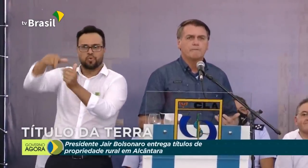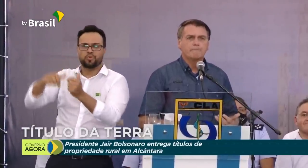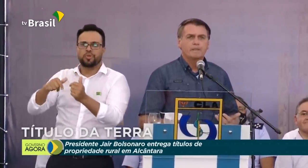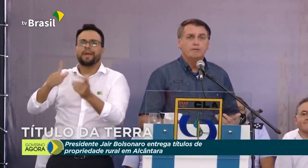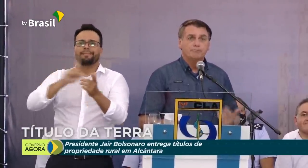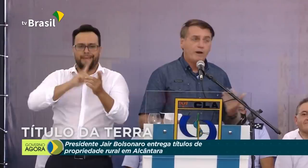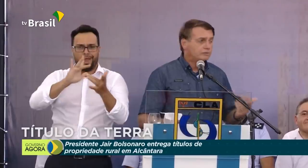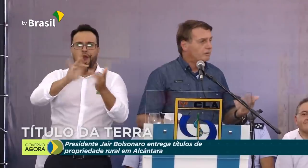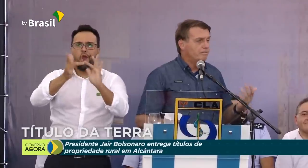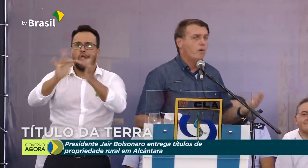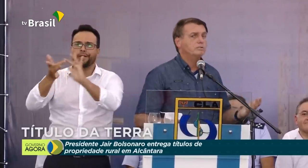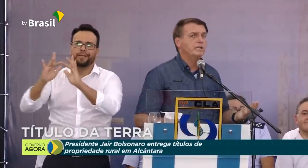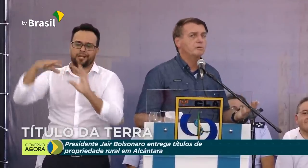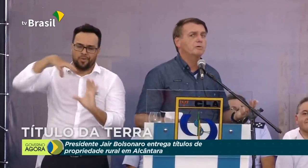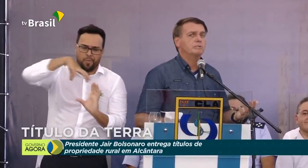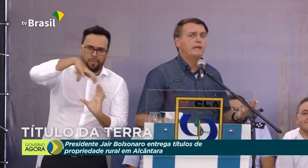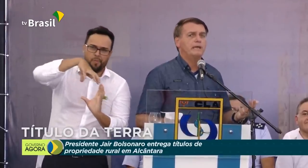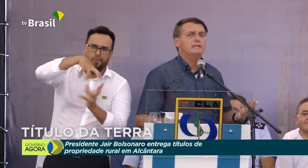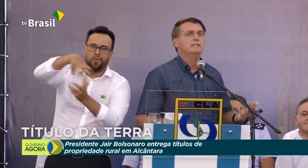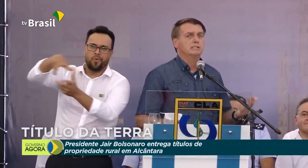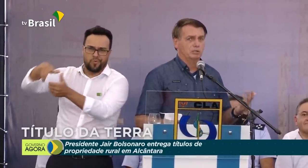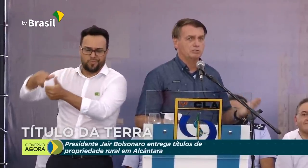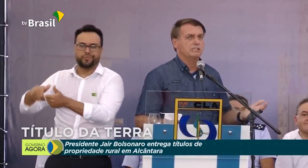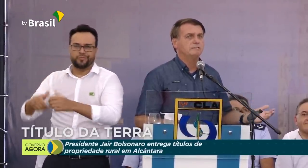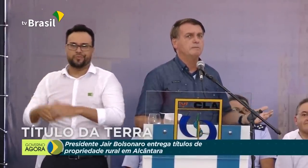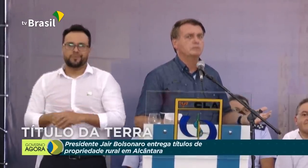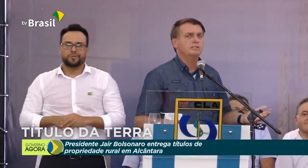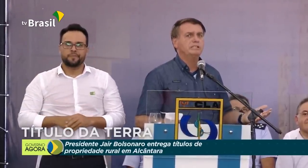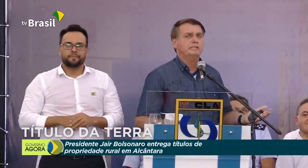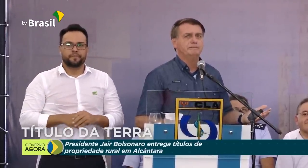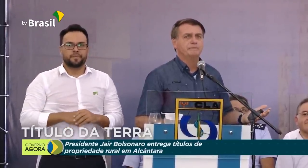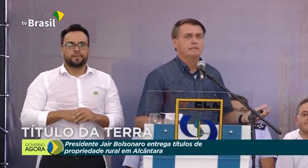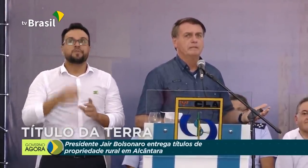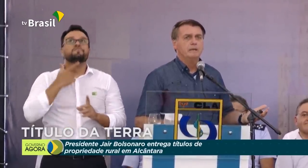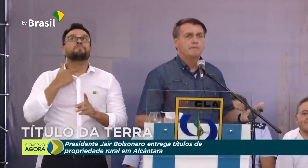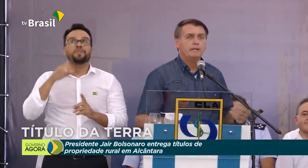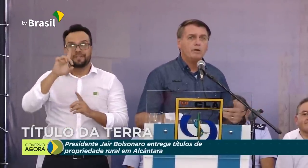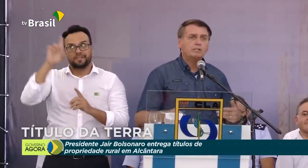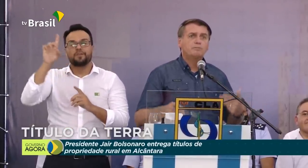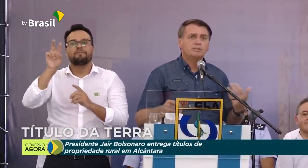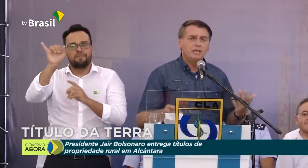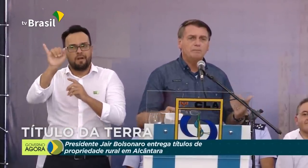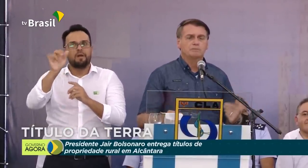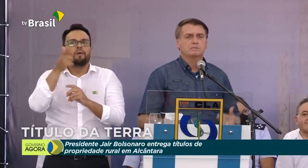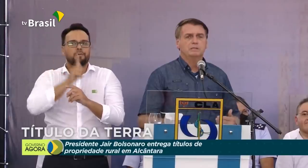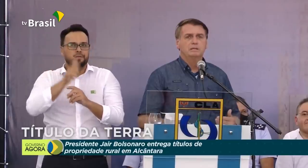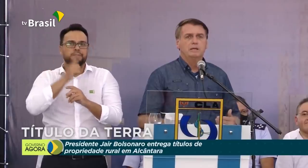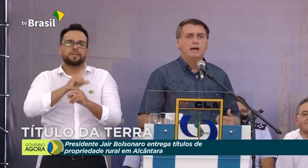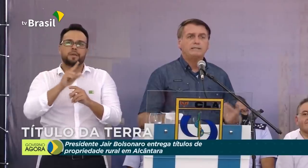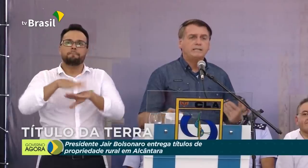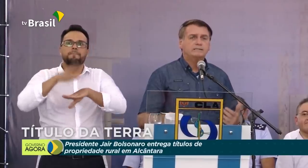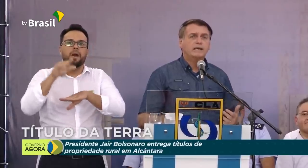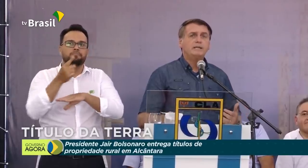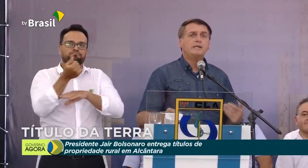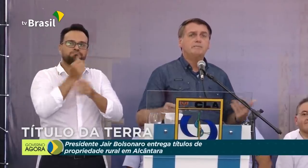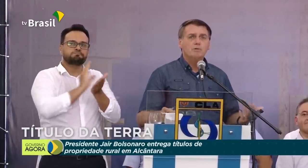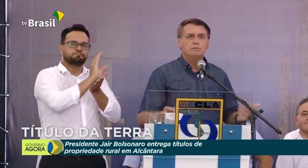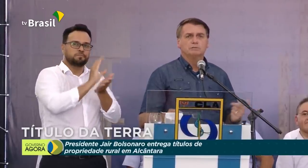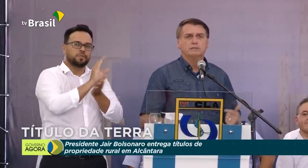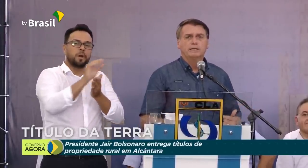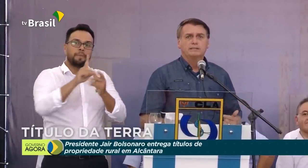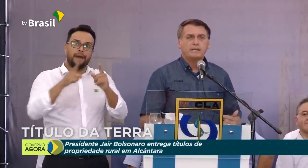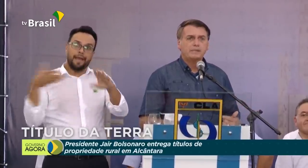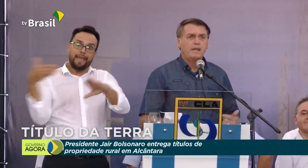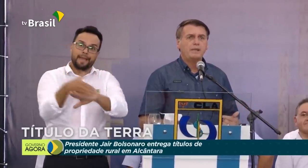todo. Falta um pouco de recurso para ele. Se Deus quiser, vamos conseguir. Para nós podemos adentrar nesse